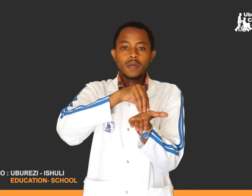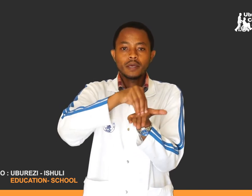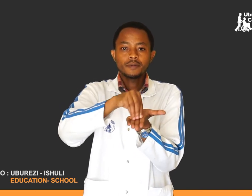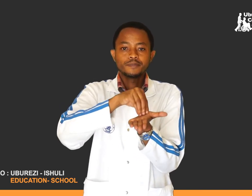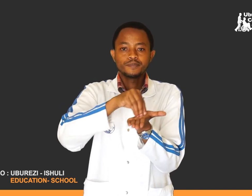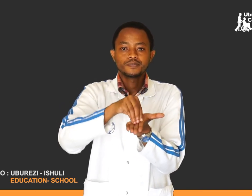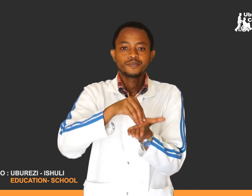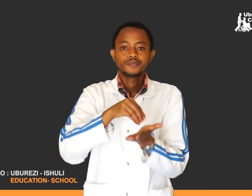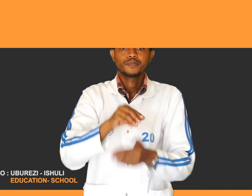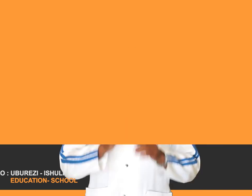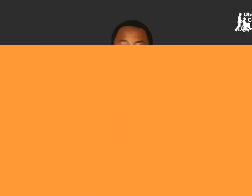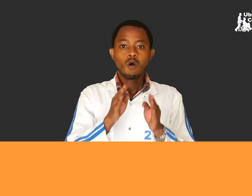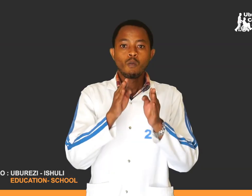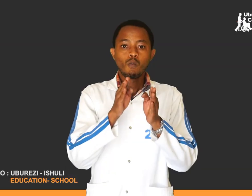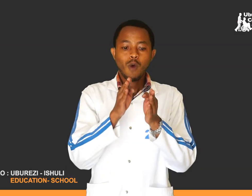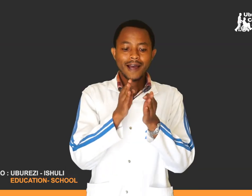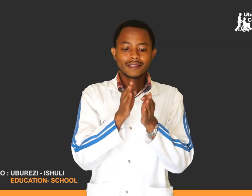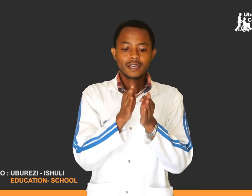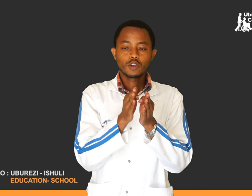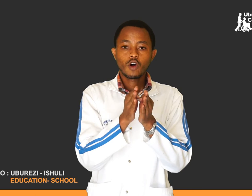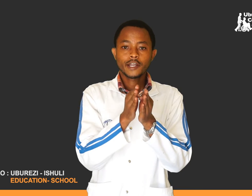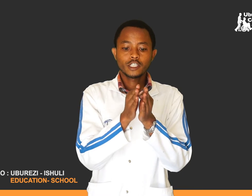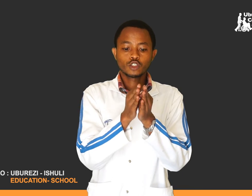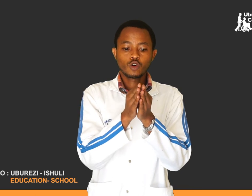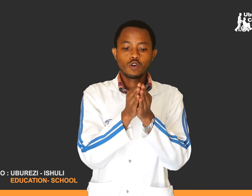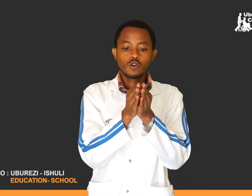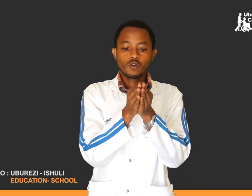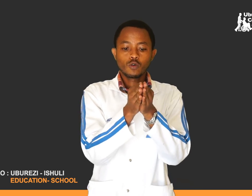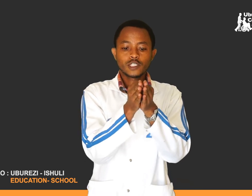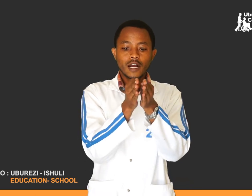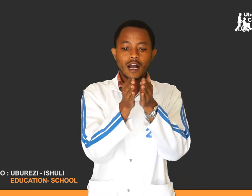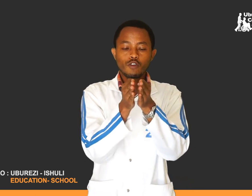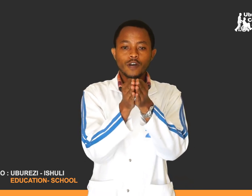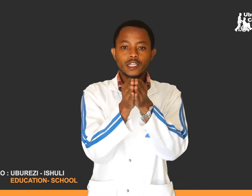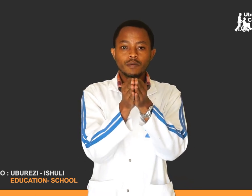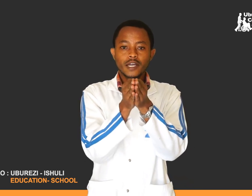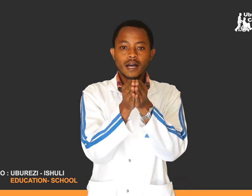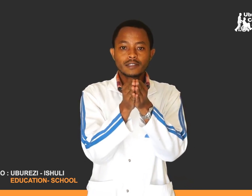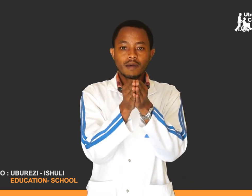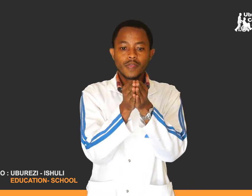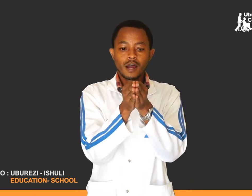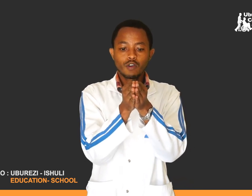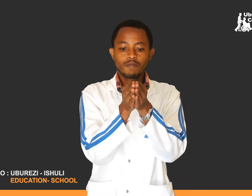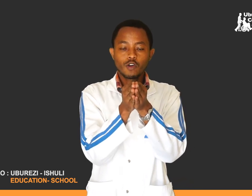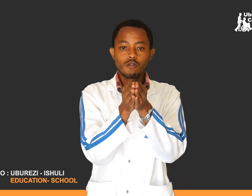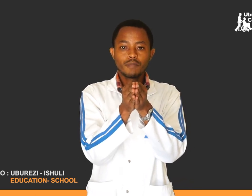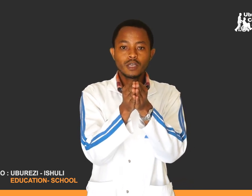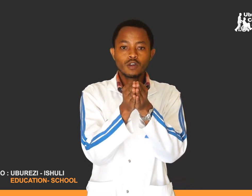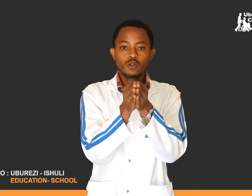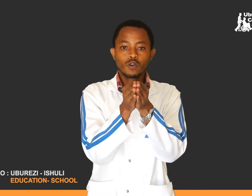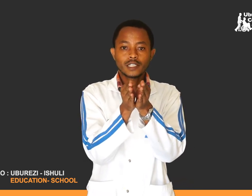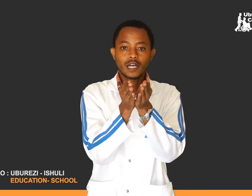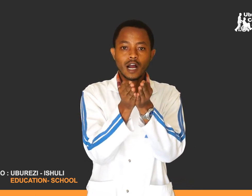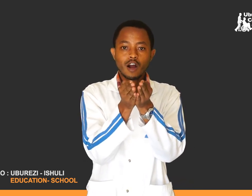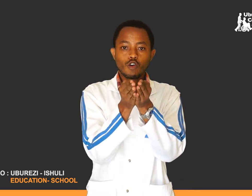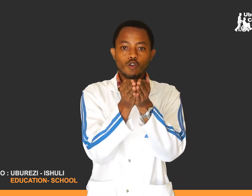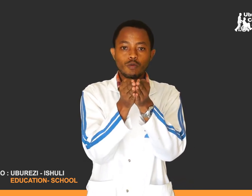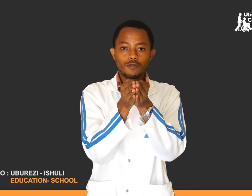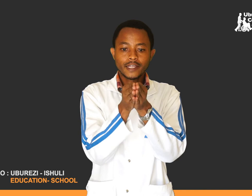Gome, bate y'ibikoresho, usa nkaho ufata ibiganza byawe byombi ugasa nkaho